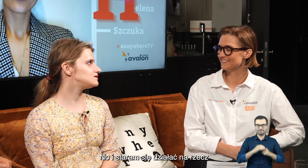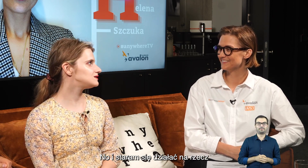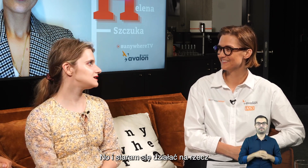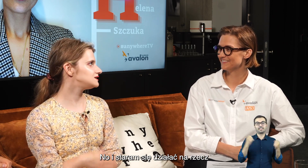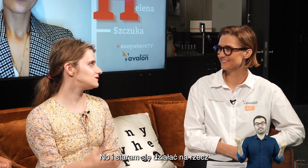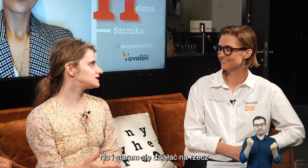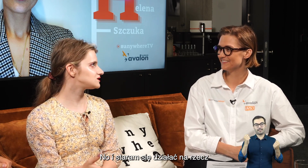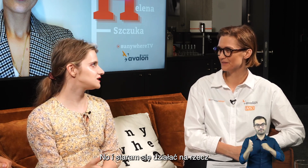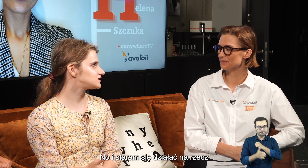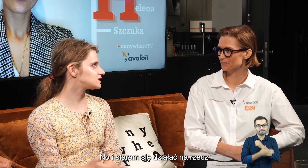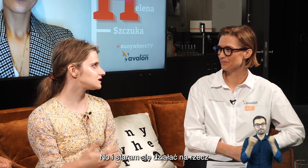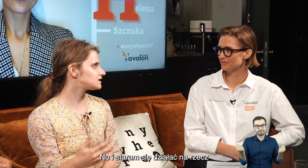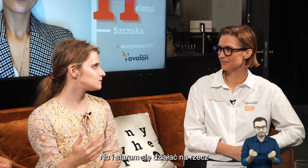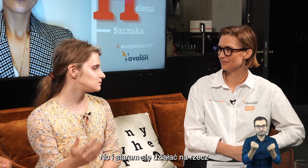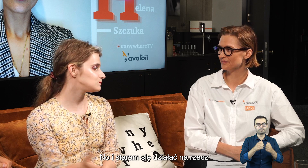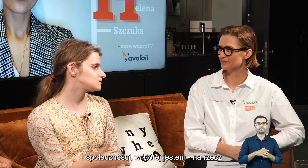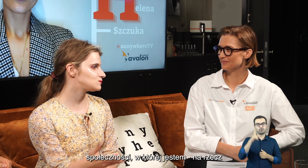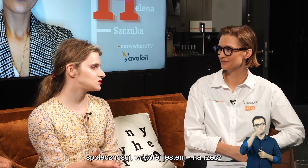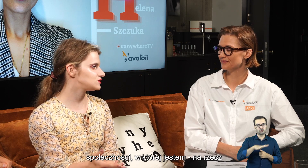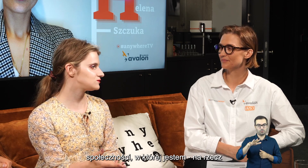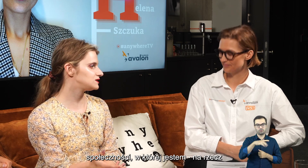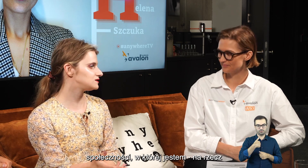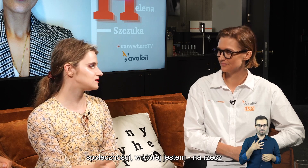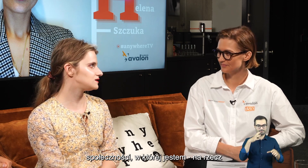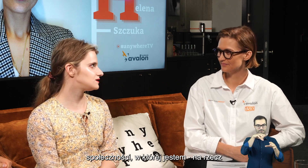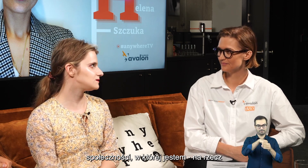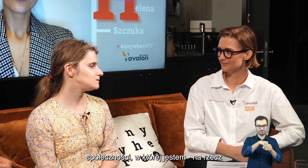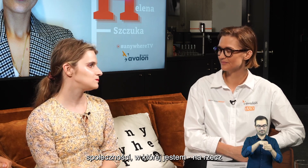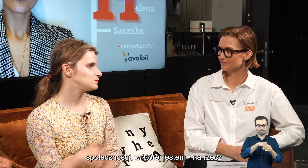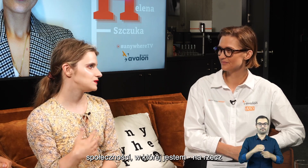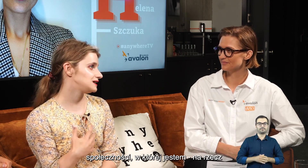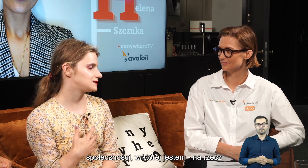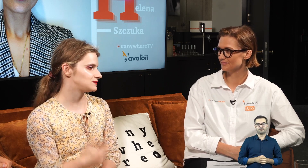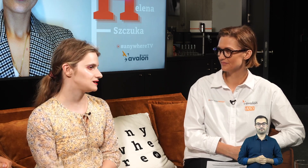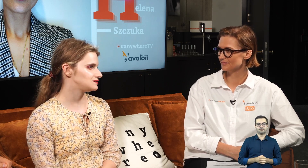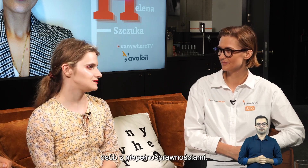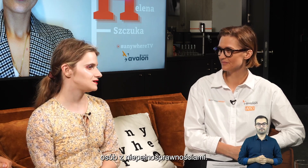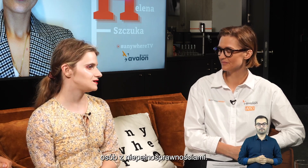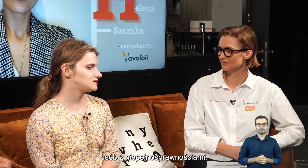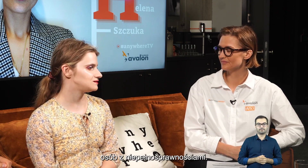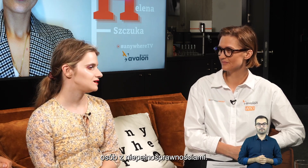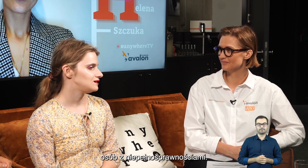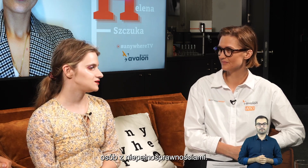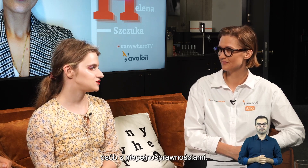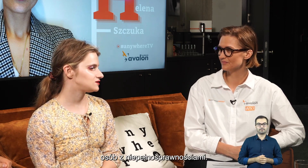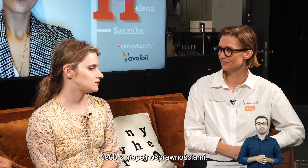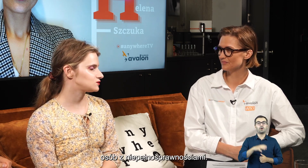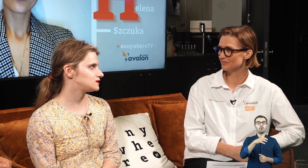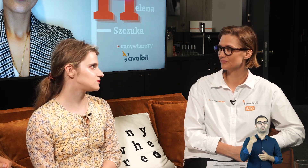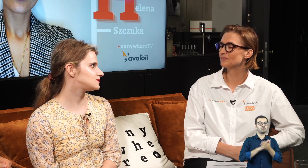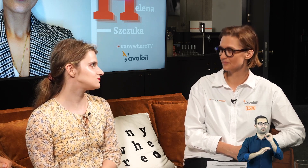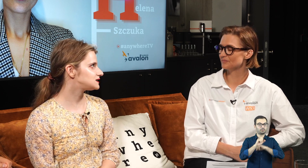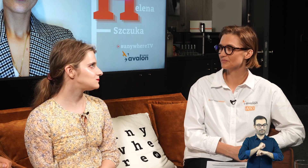się działać na rzecz społeczności, w której jestem, tak, na rzecz